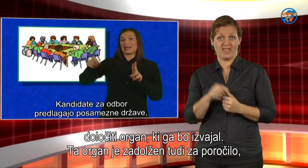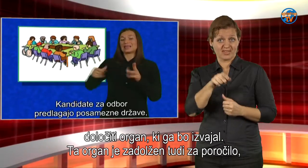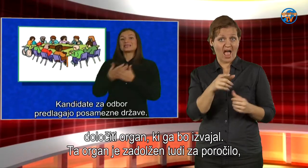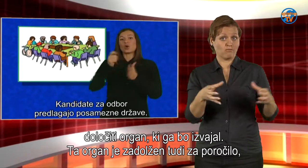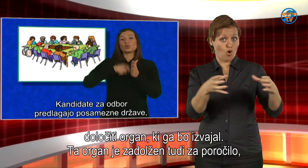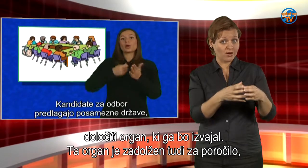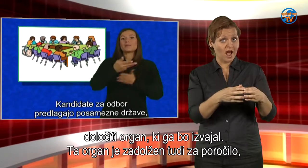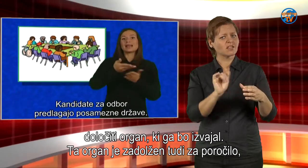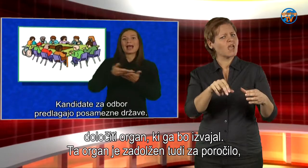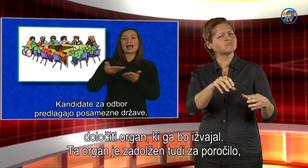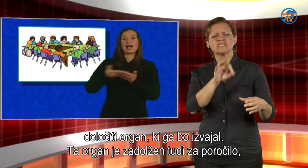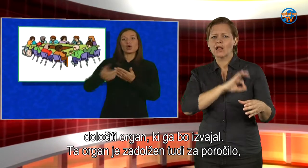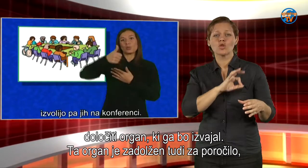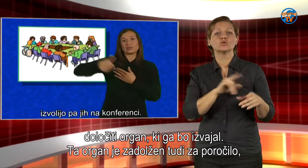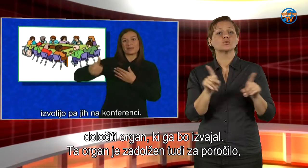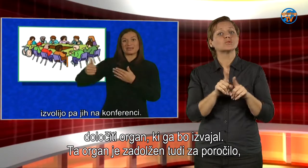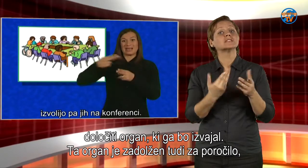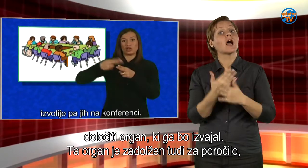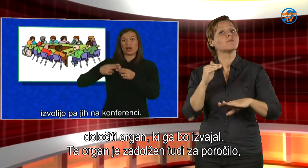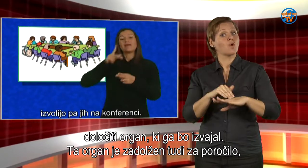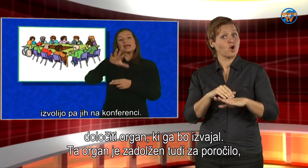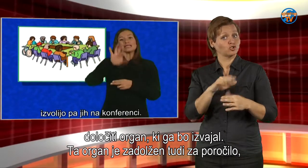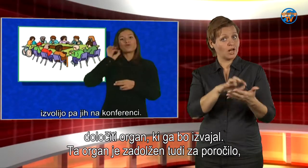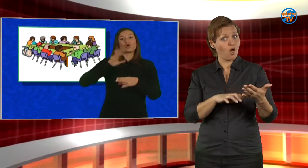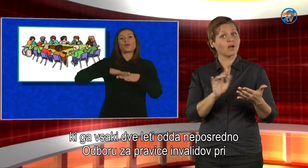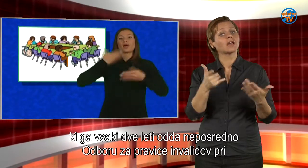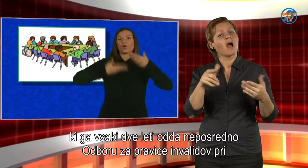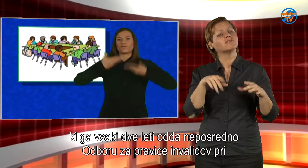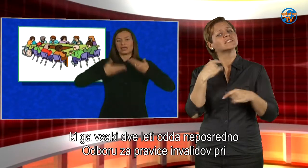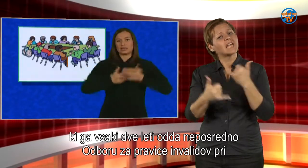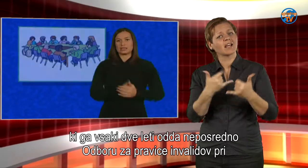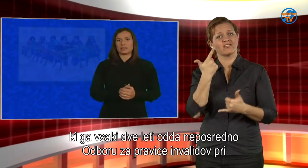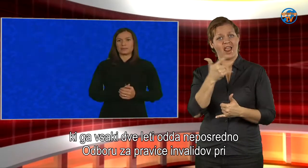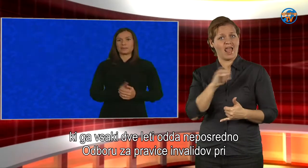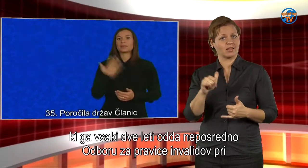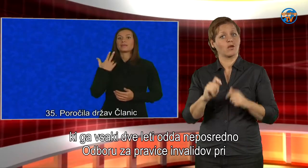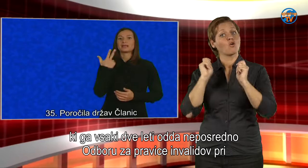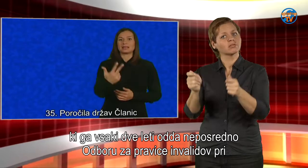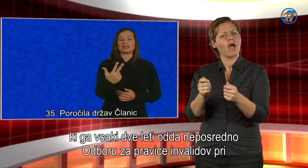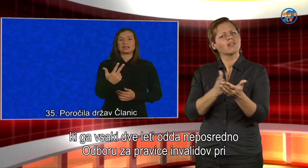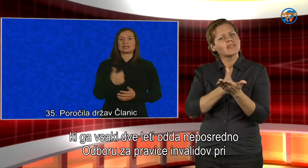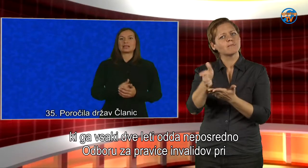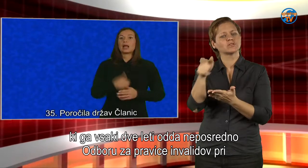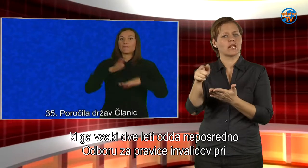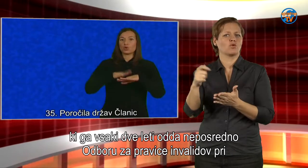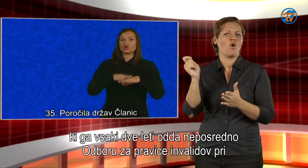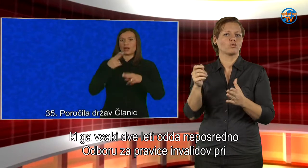Ta organ je zadolžen tudi za poročilo, ki ga vsake 2 leti odda neposredno Odboru za pravice invalidov